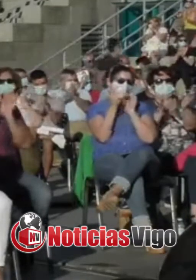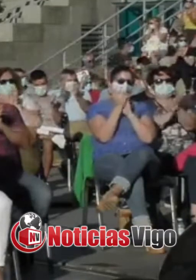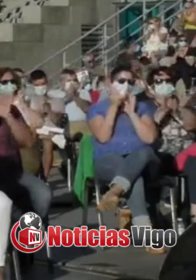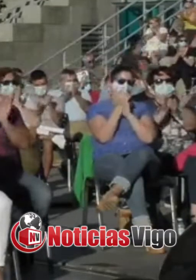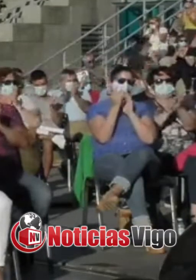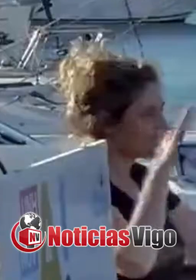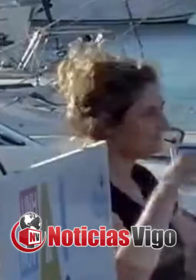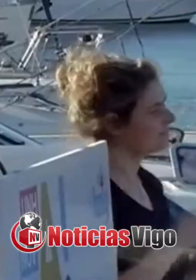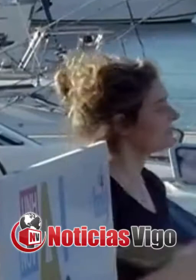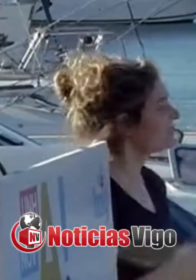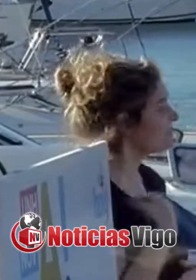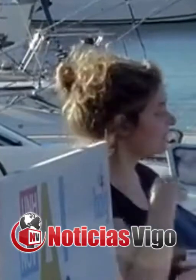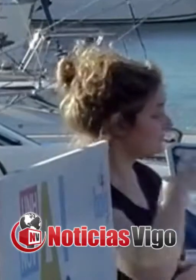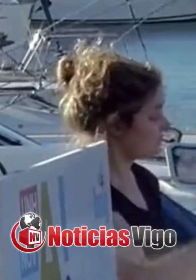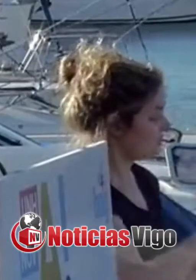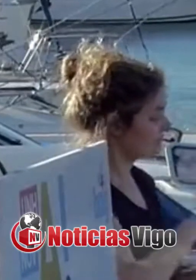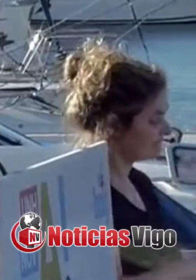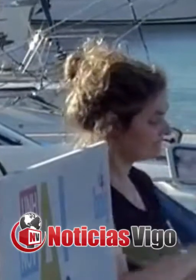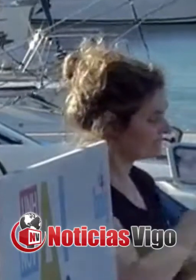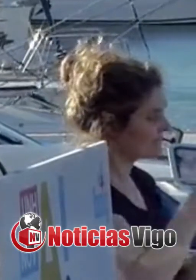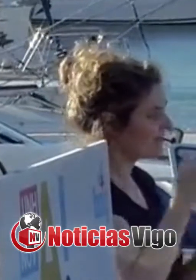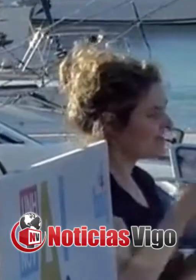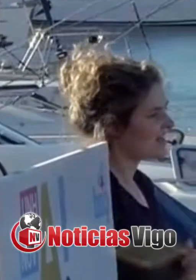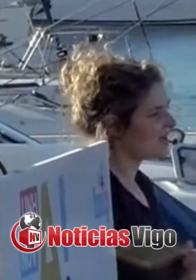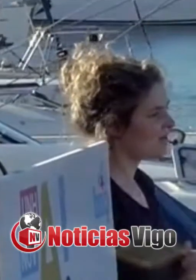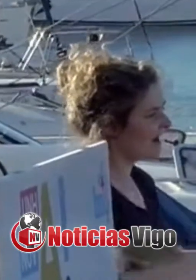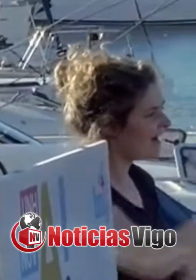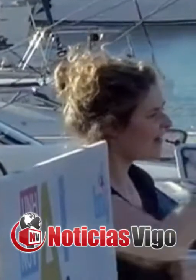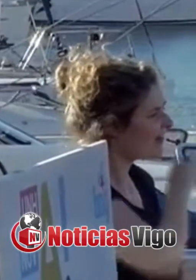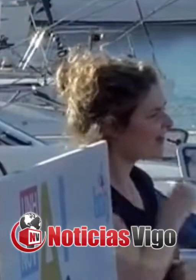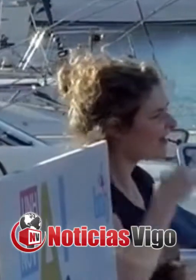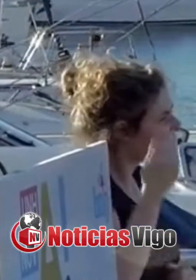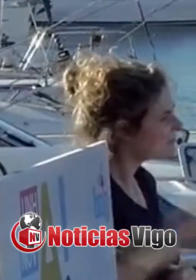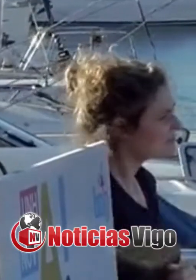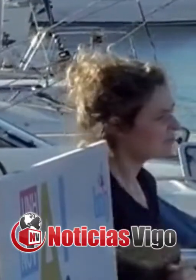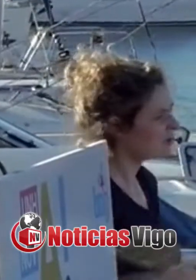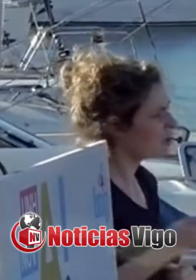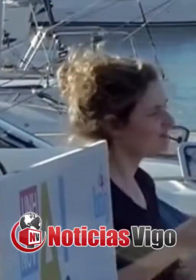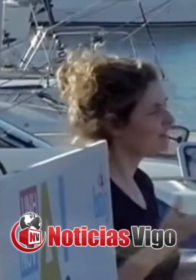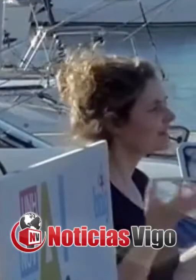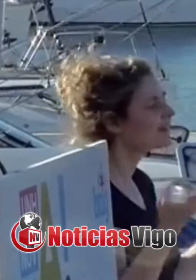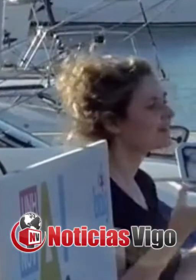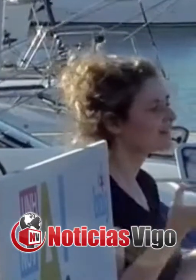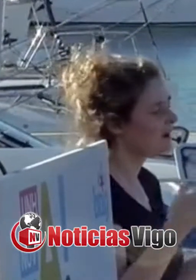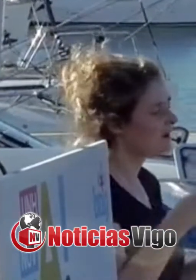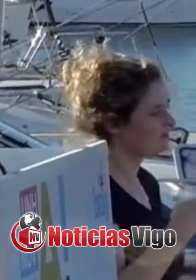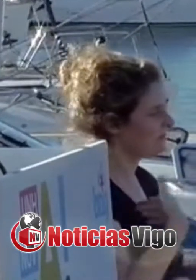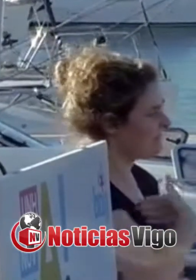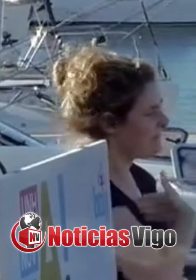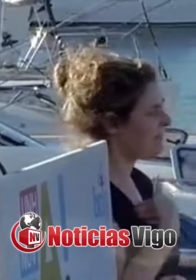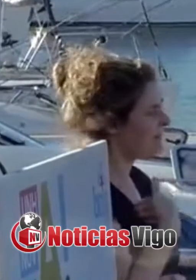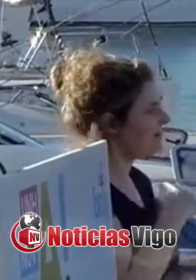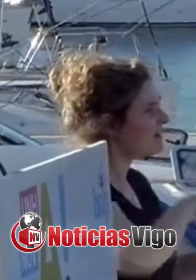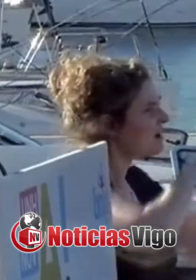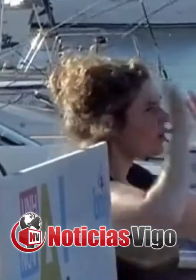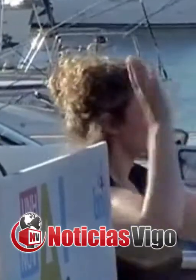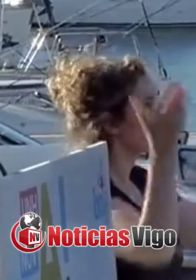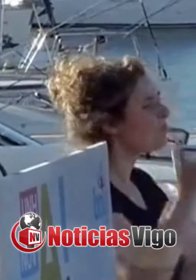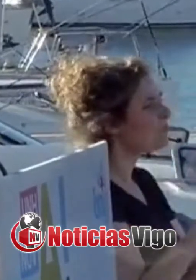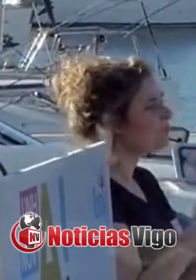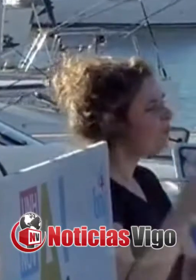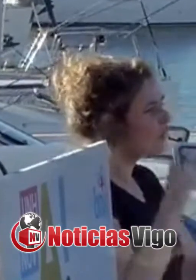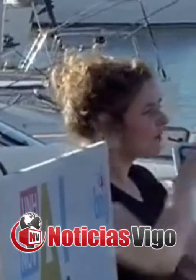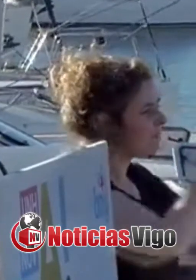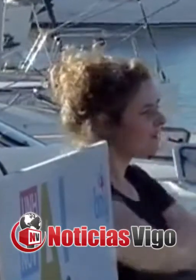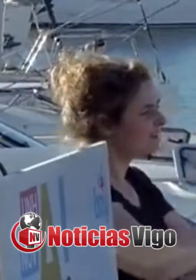E dende este lugar tan importante tamén podemos comprender outra cuestión fundamental e é que papel xogamos no mundo. Se